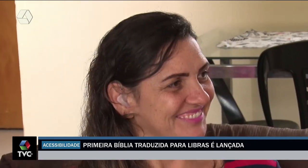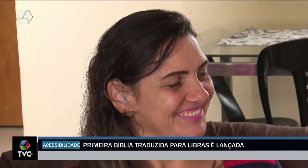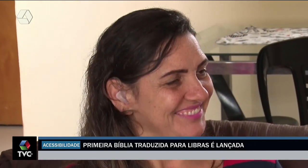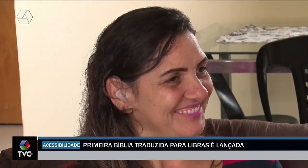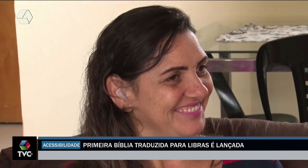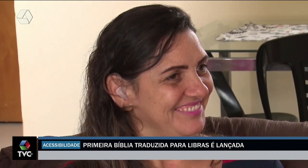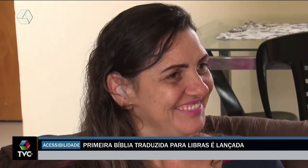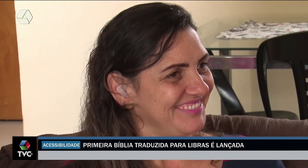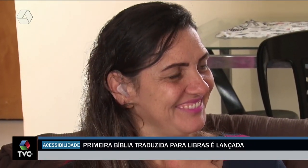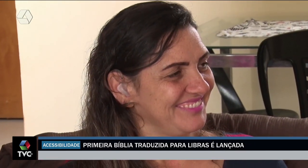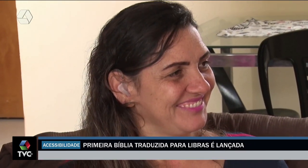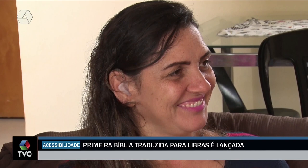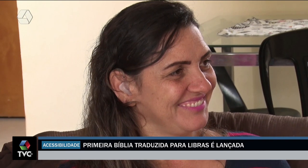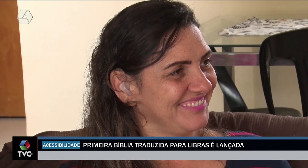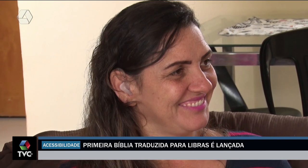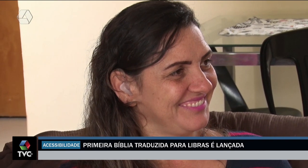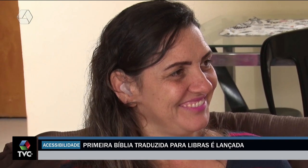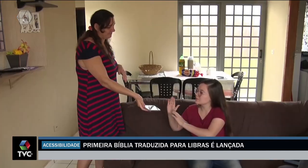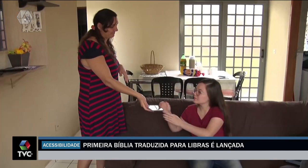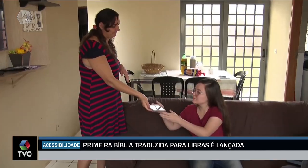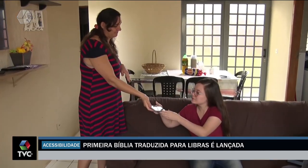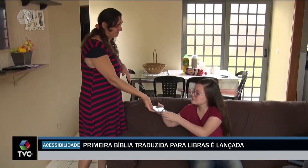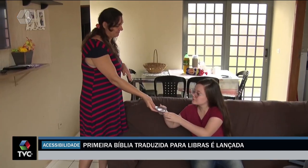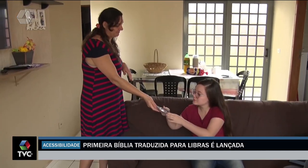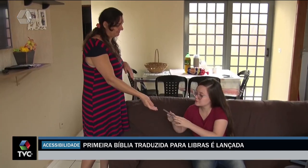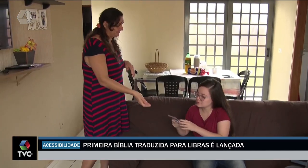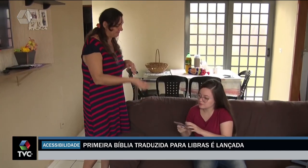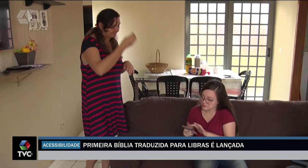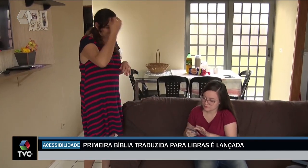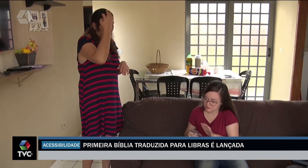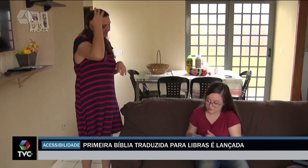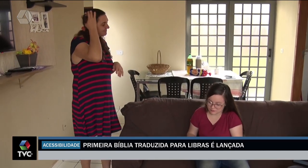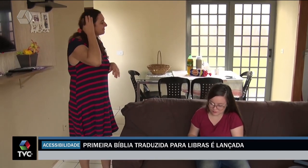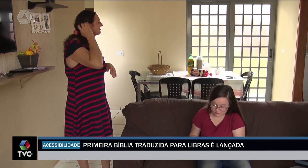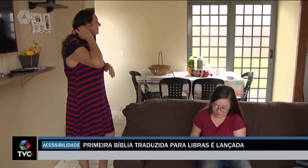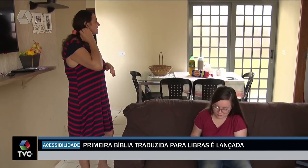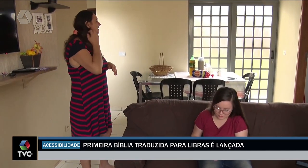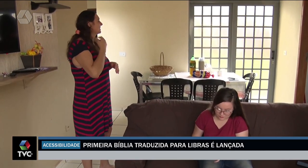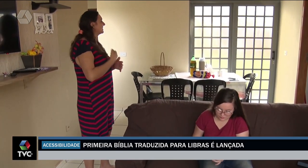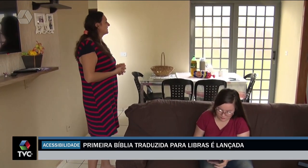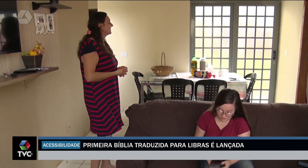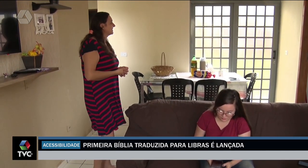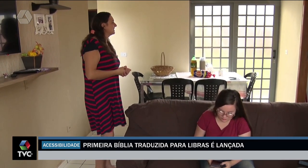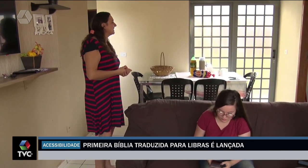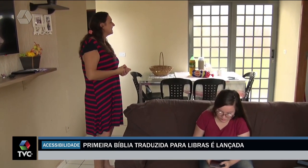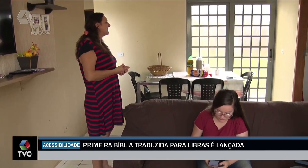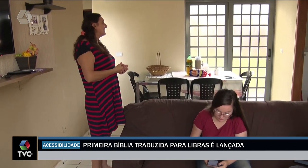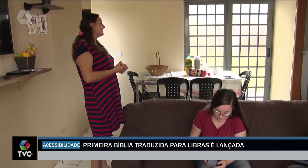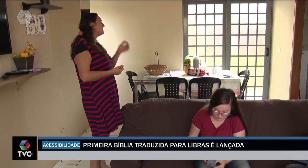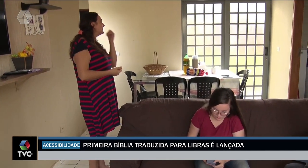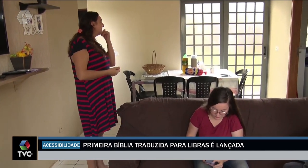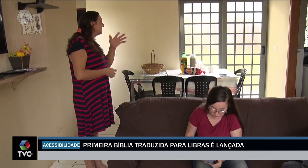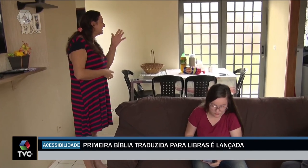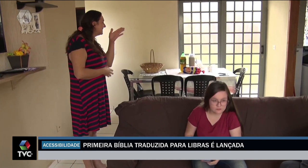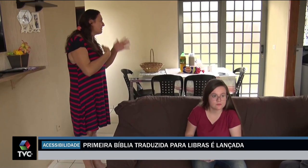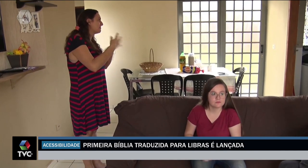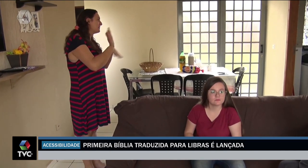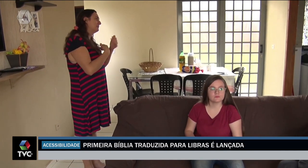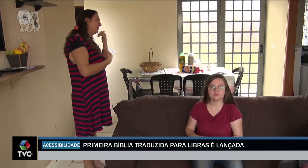Lagoense perdeu a audição ainda na infância após ter contraído meningite com 1 ano de idade. Hoje, aos 42, casada